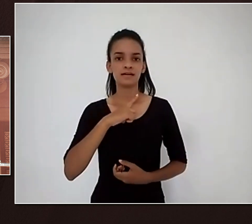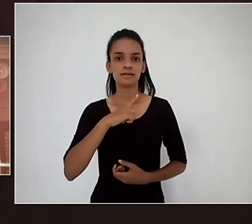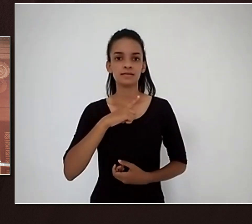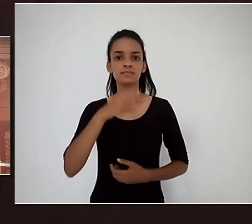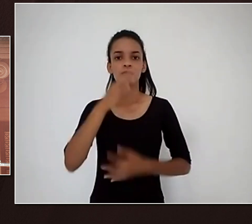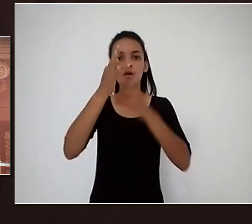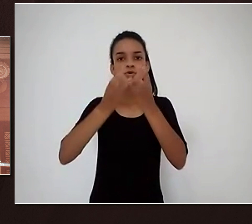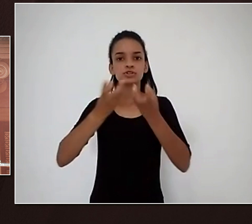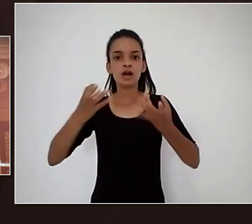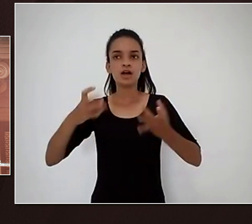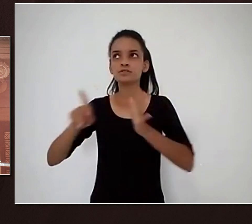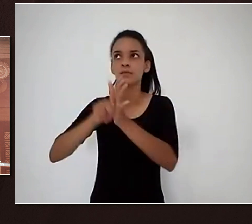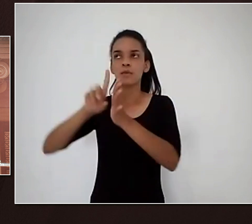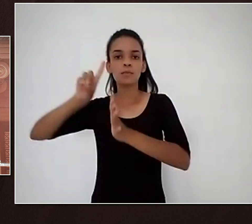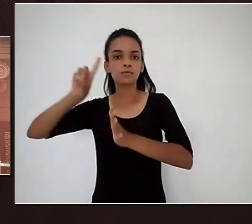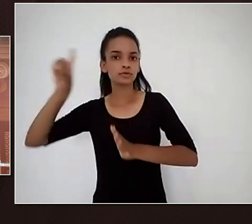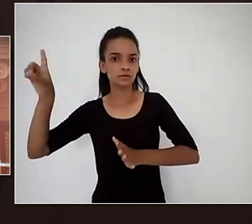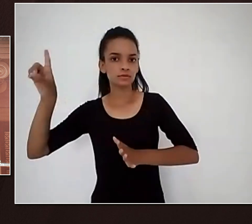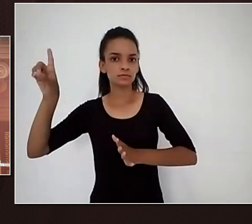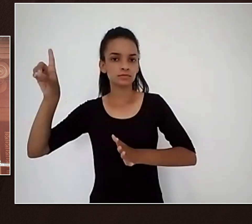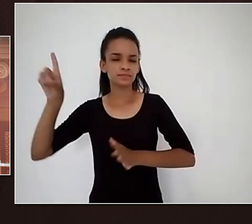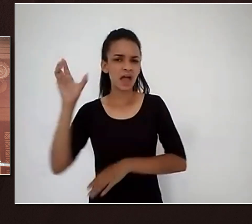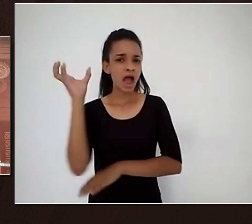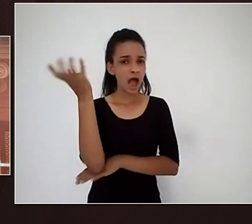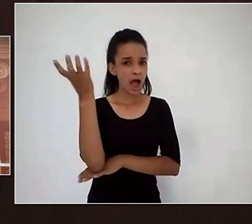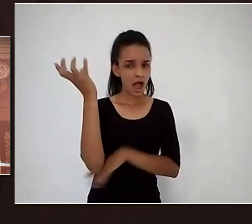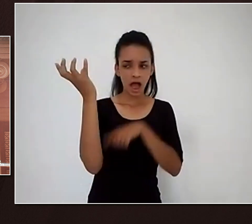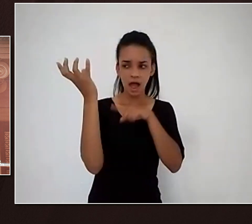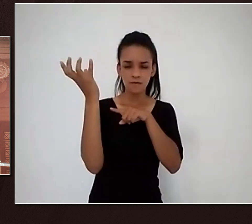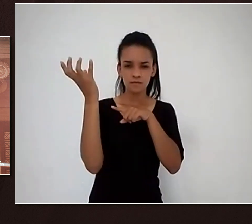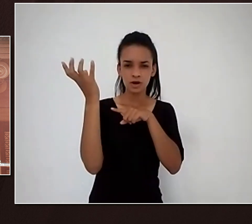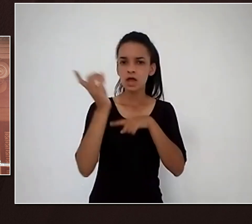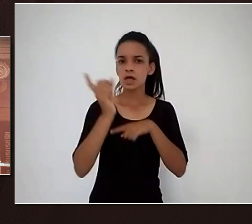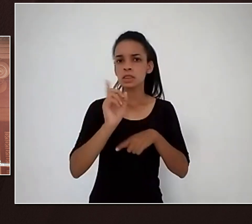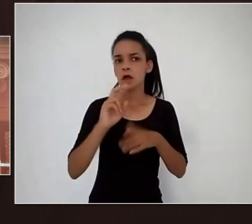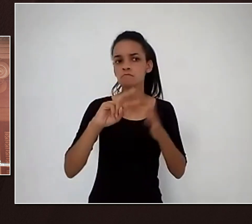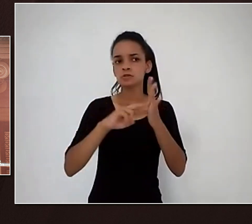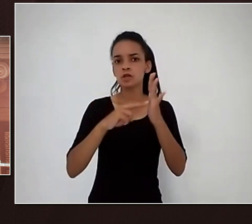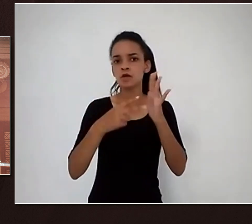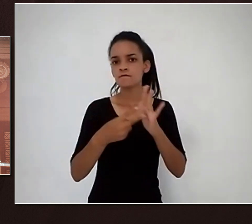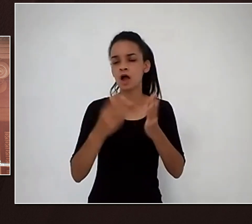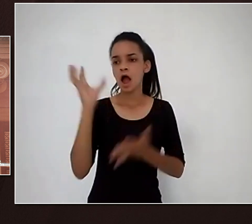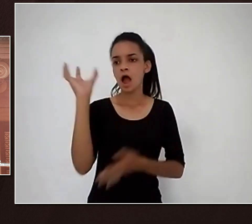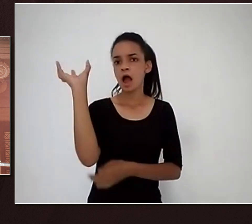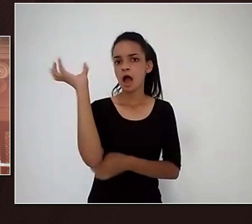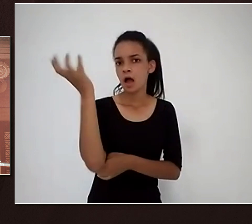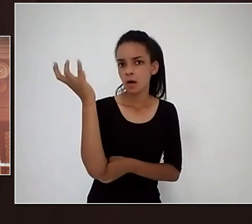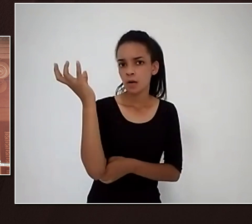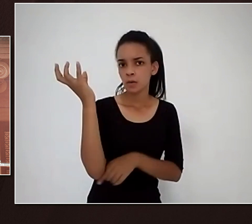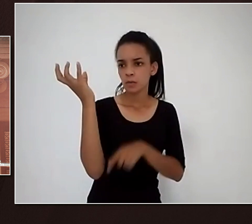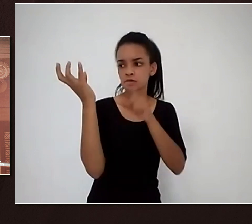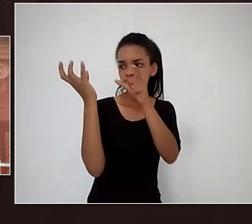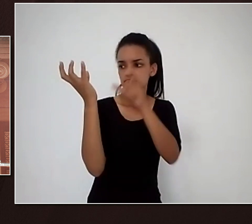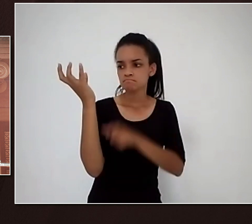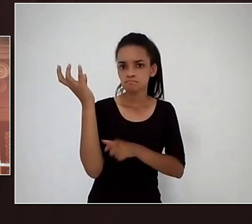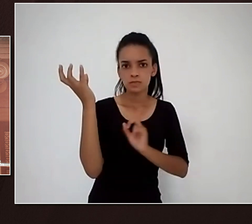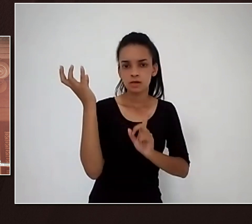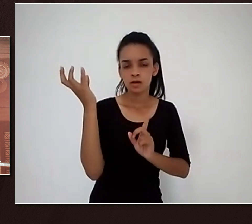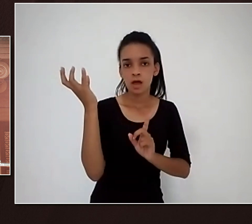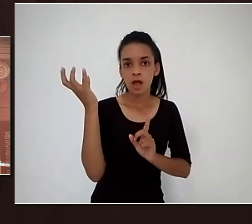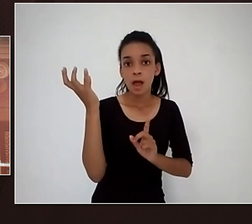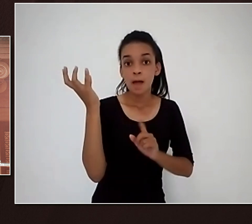é árvore propriamente dita. Árvore aqui é madeira, madeira. Essa mesma